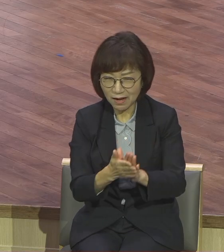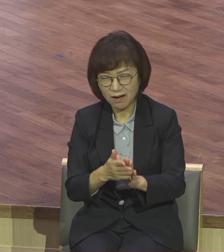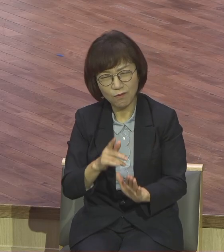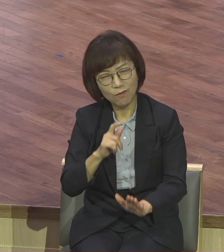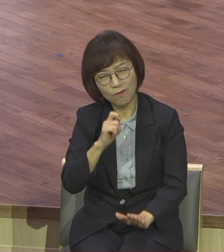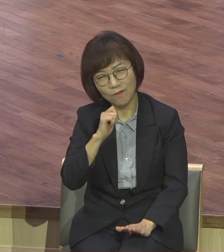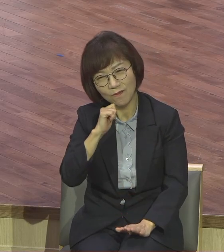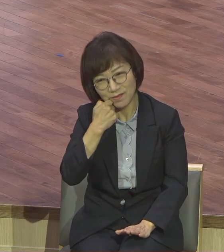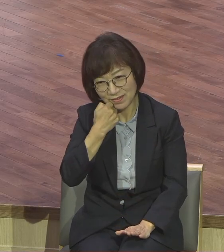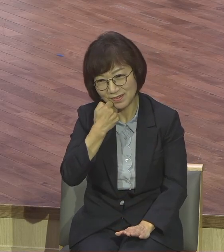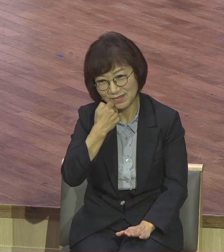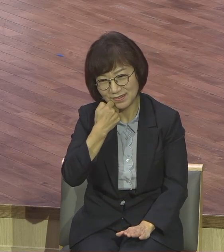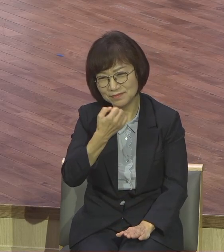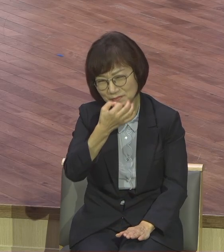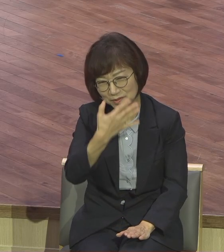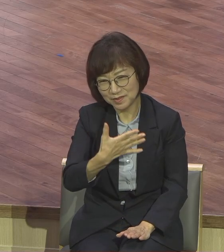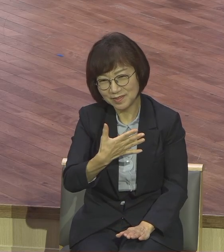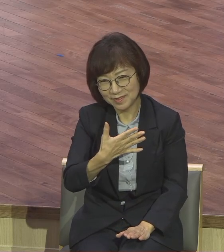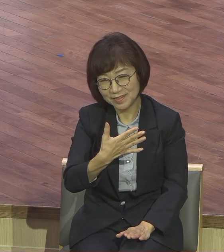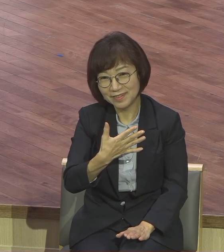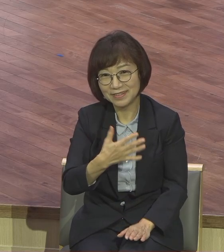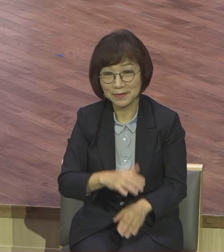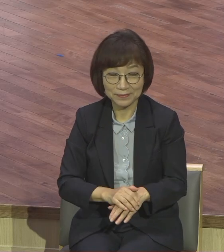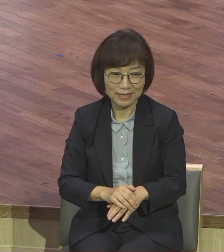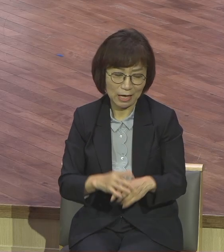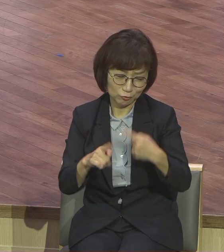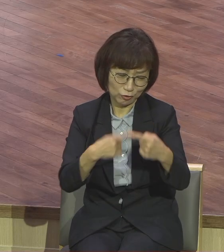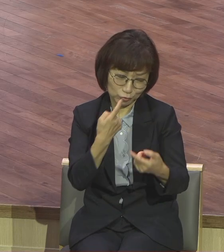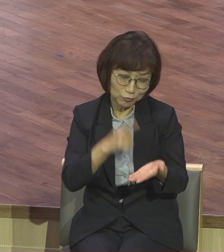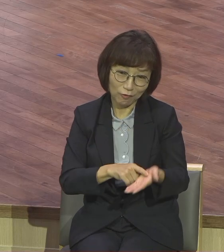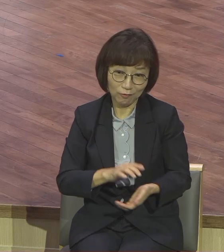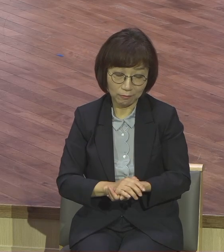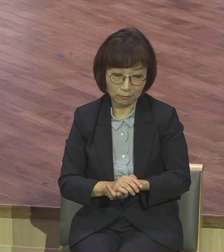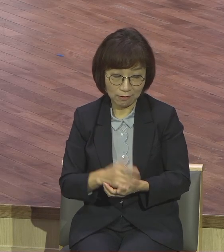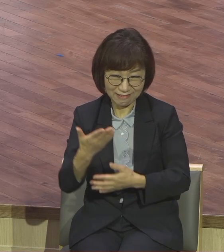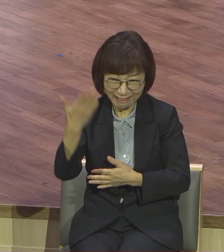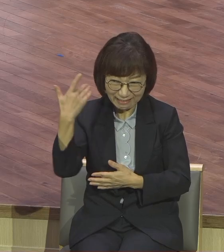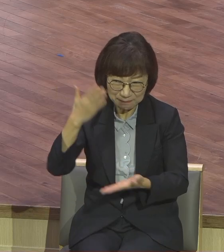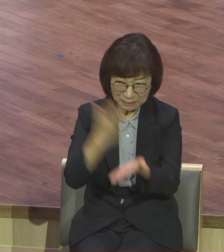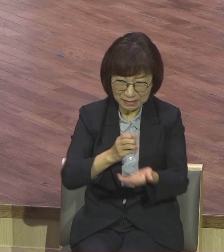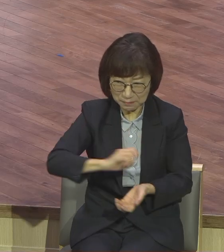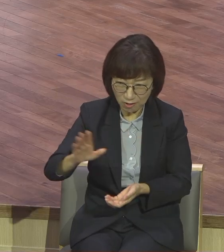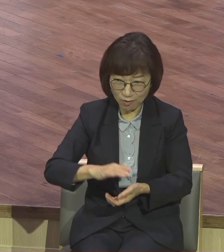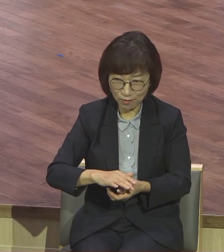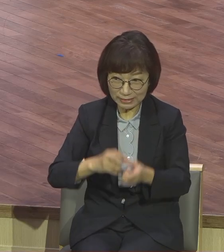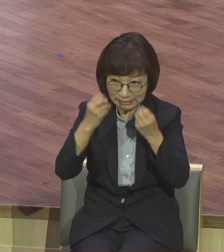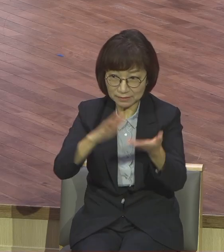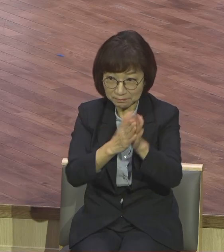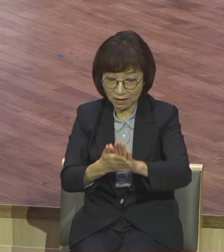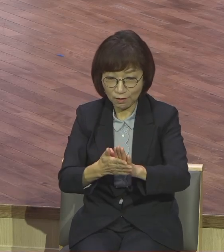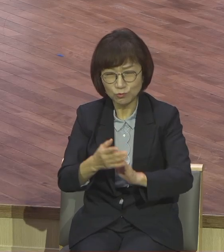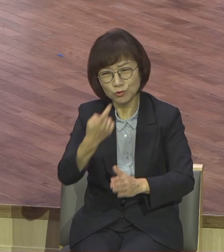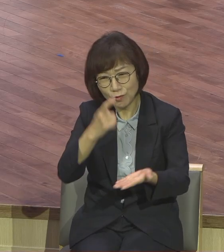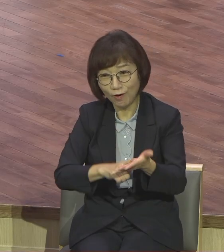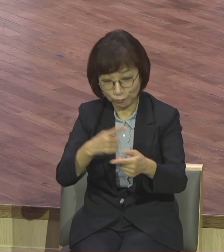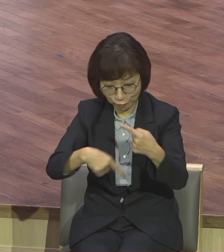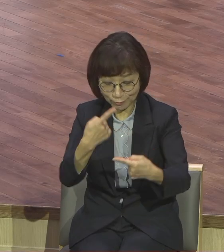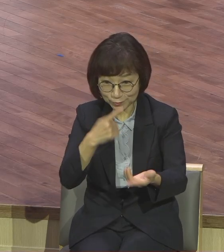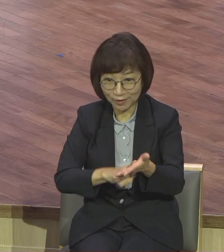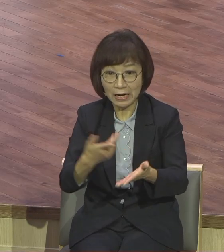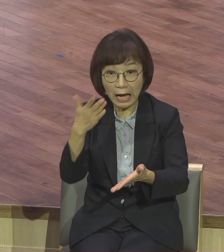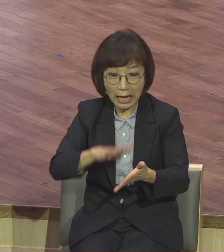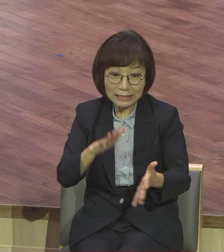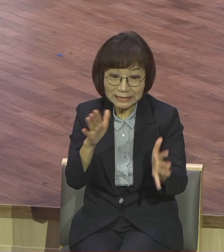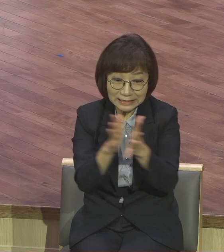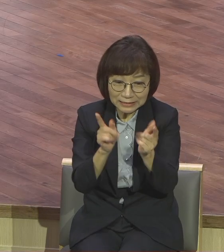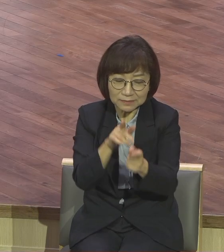힘듭니다. 이 체질 깨고 새틀 갖춰 말은 쉽지 어렵습니다. 제가 볼 때는요,